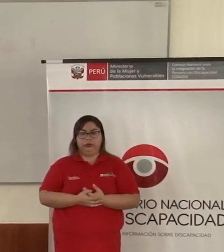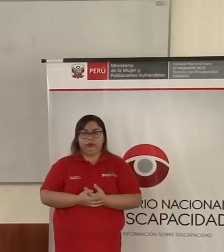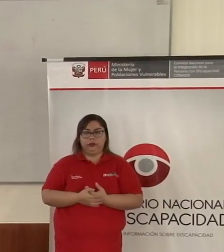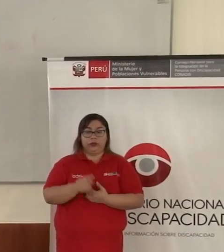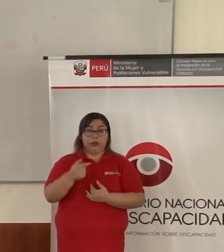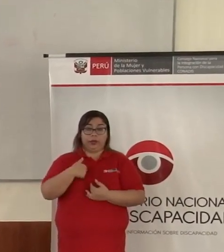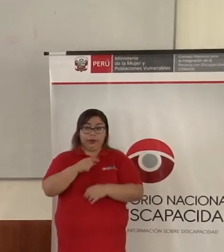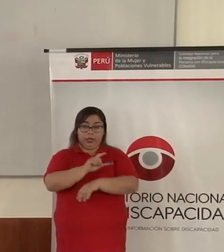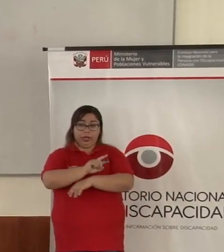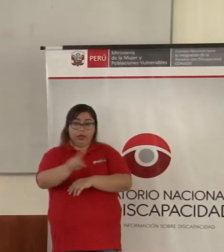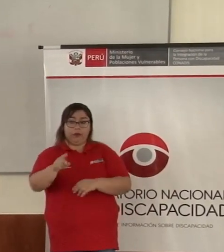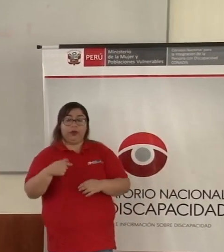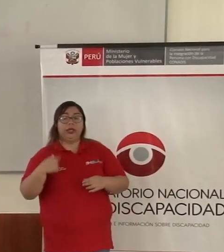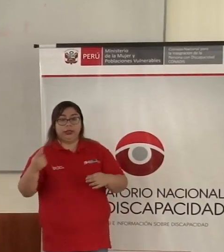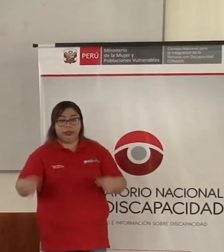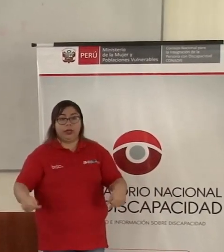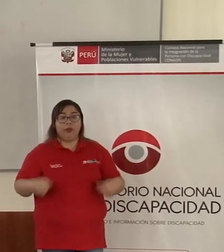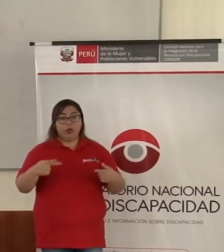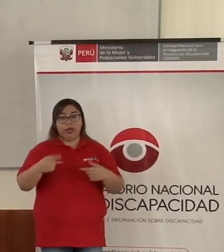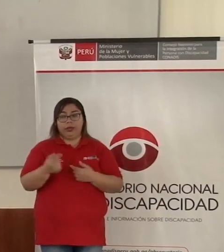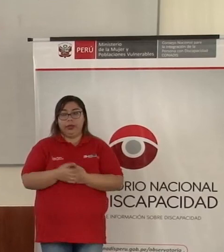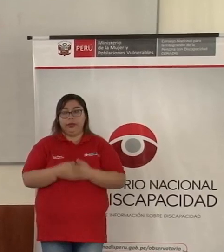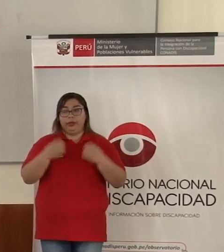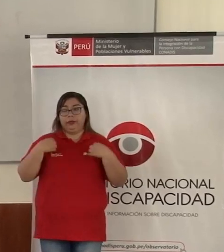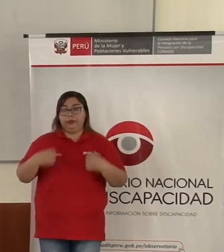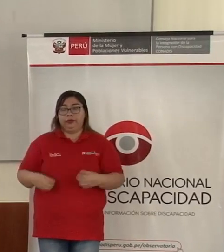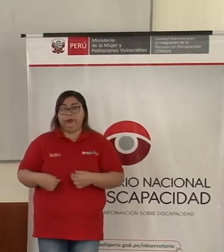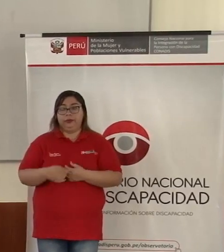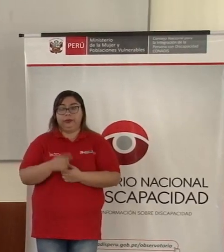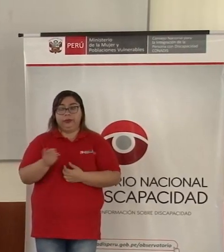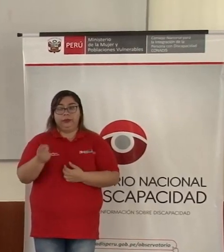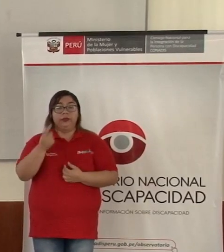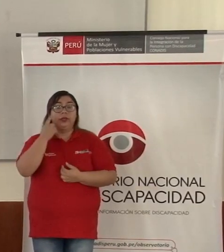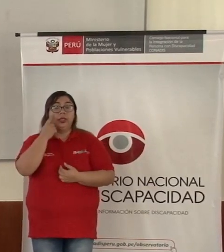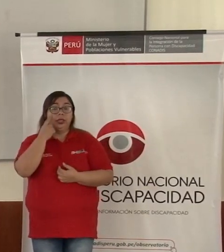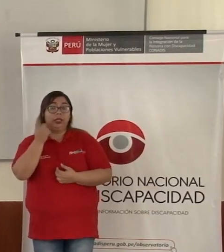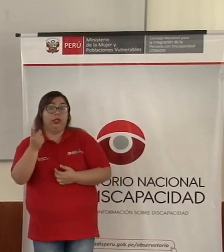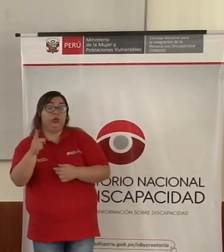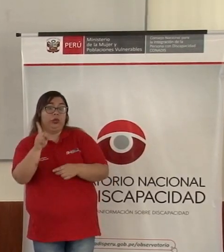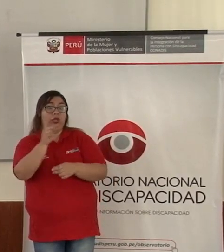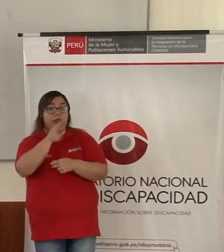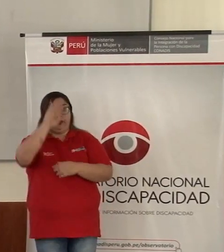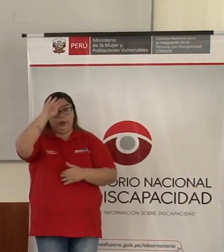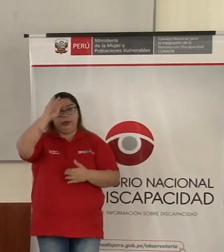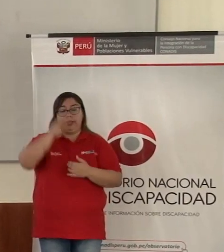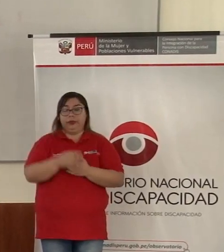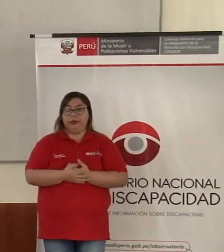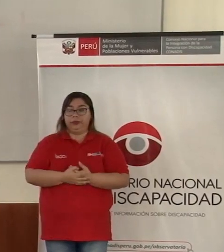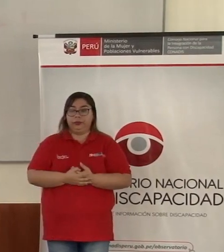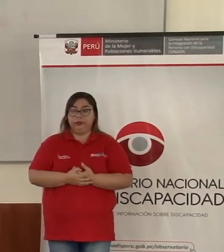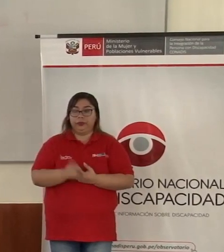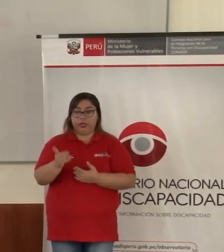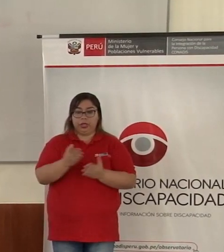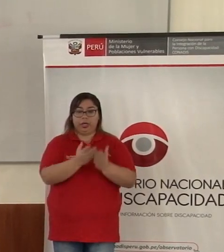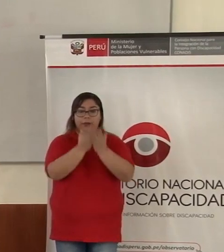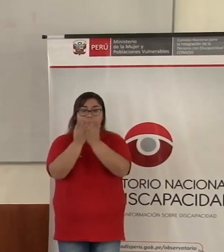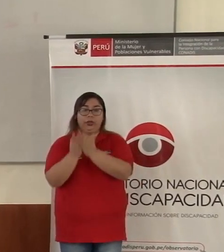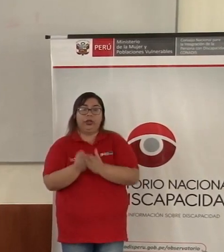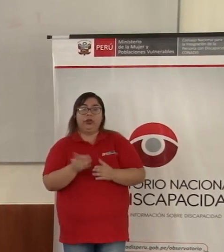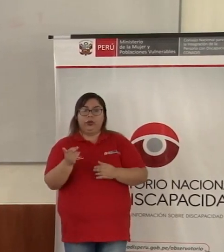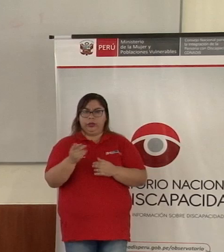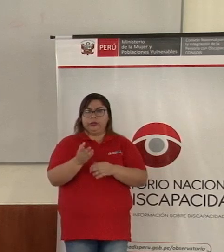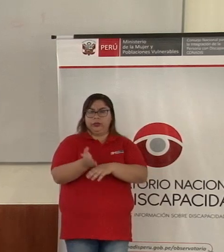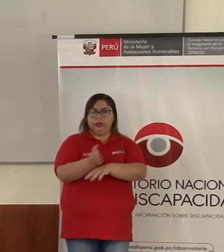Mi jefa es abogada y tiene esa enfermedad. Y ella podía estudiar y es